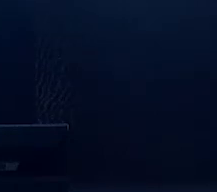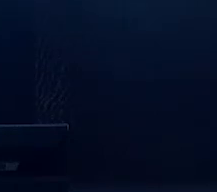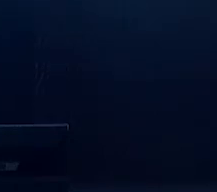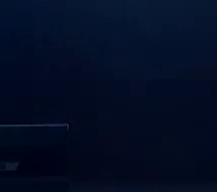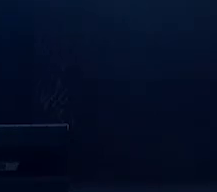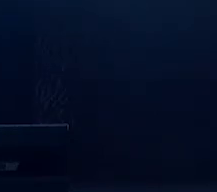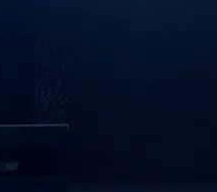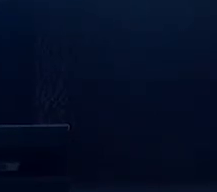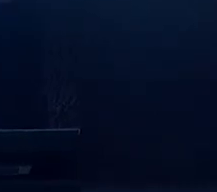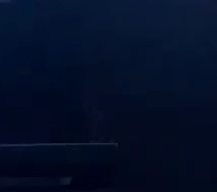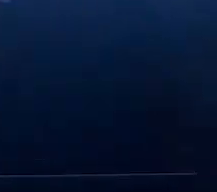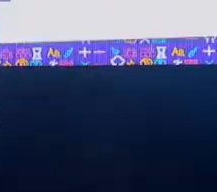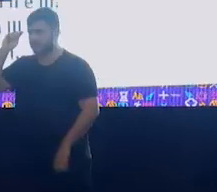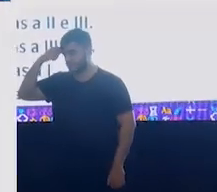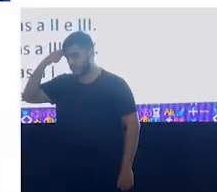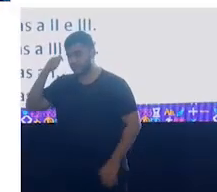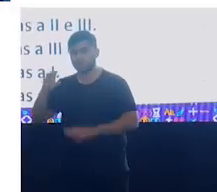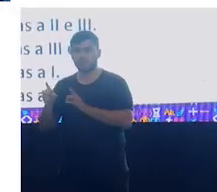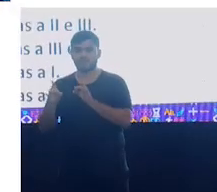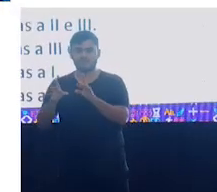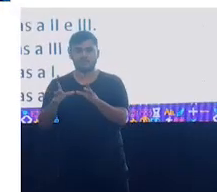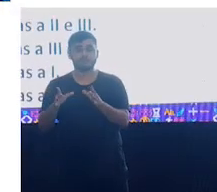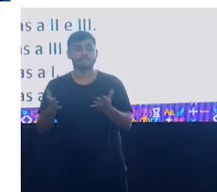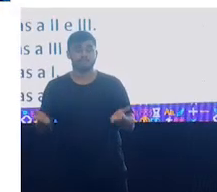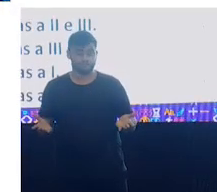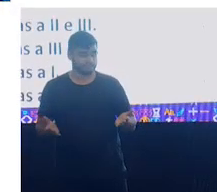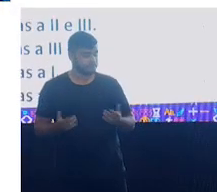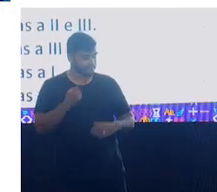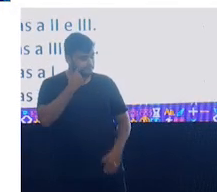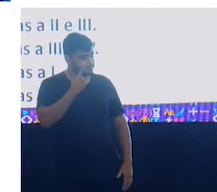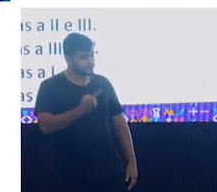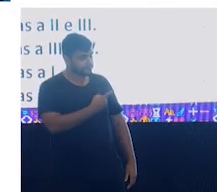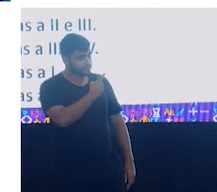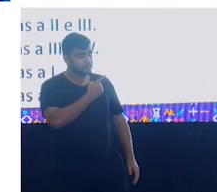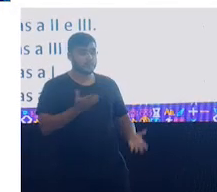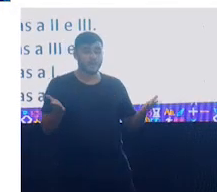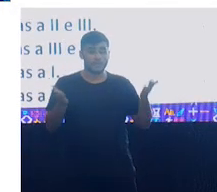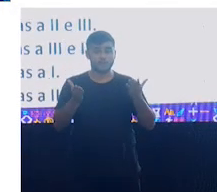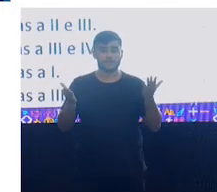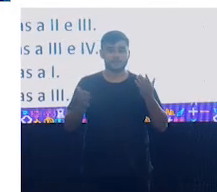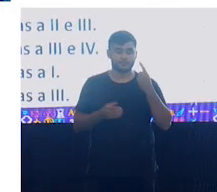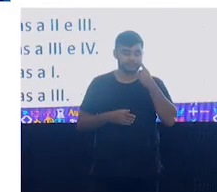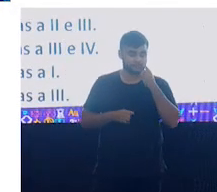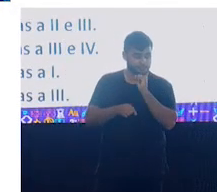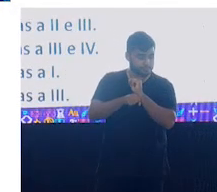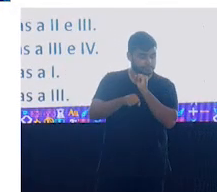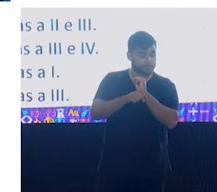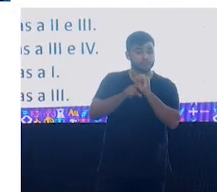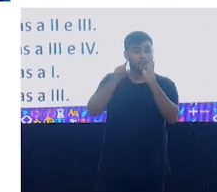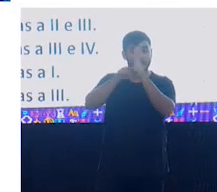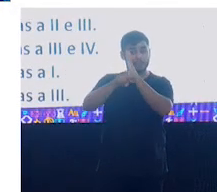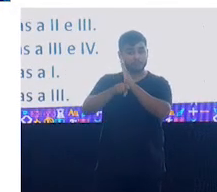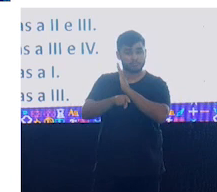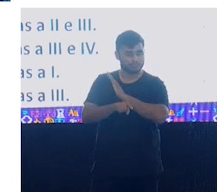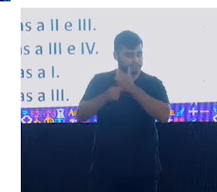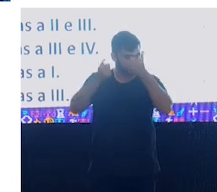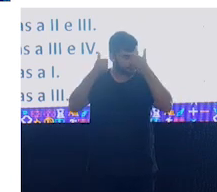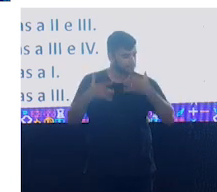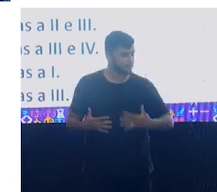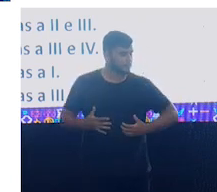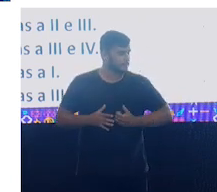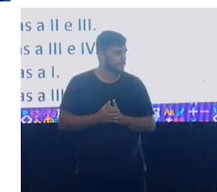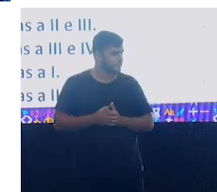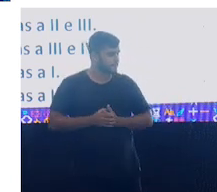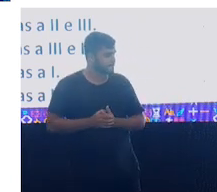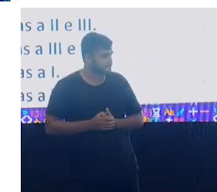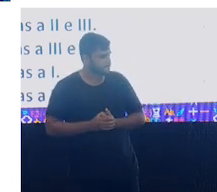questão. Para a gente passar para o próximo modo de produção, ainda tem o feudal, o capitalista e o socialista, senão não